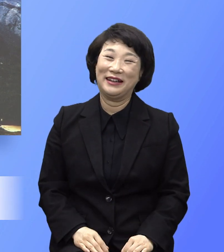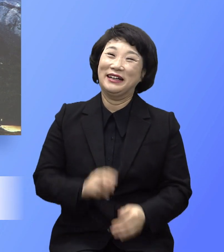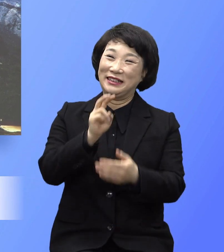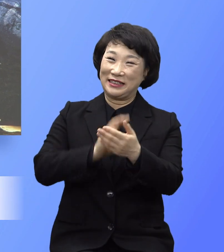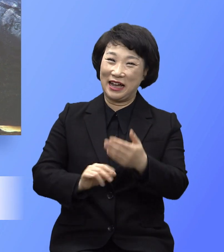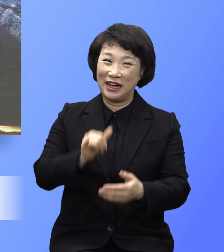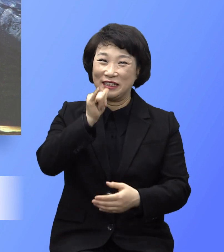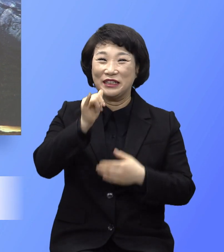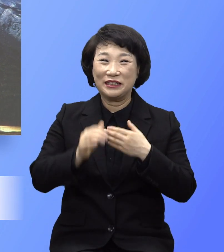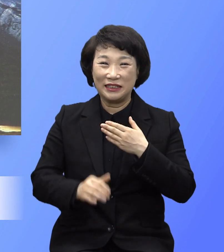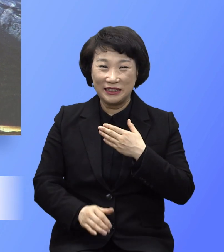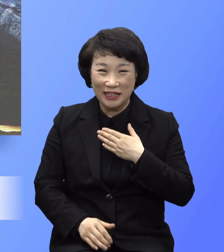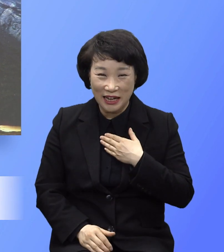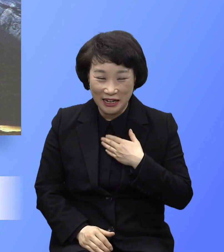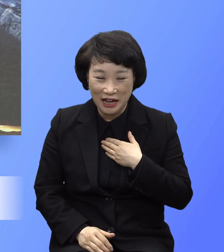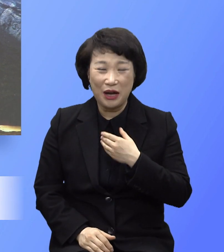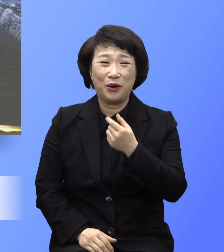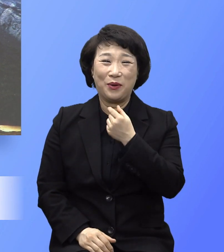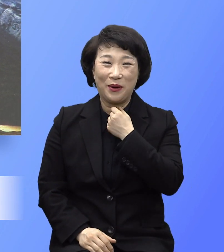내가